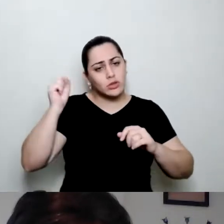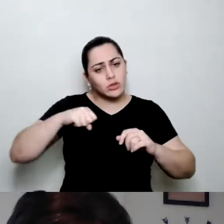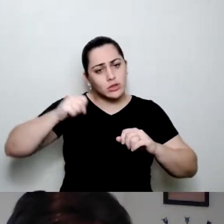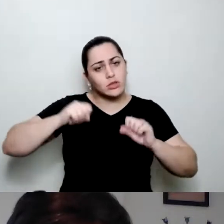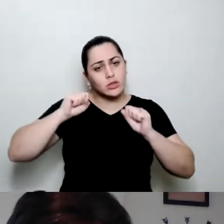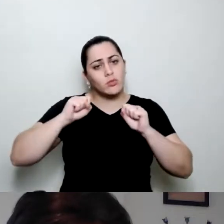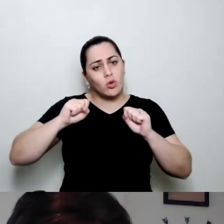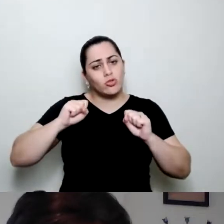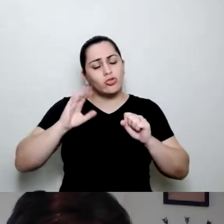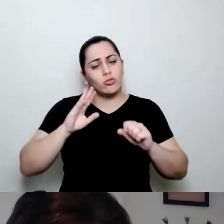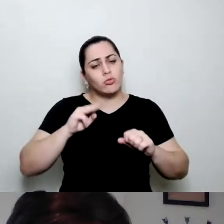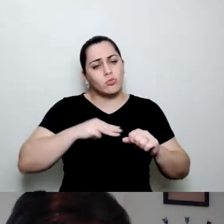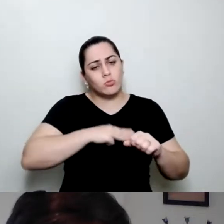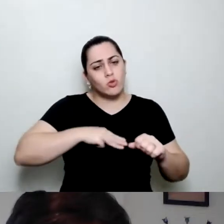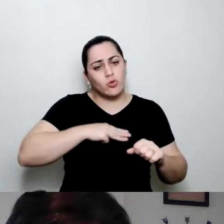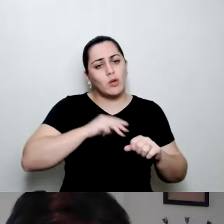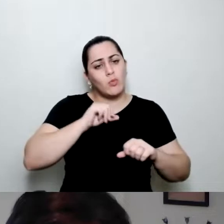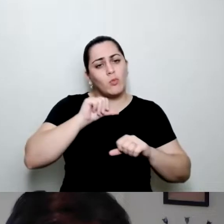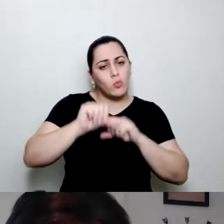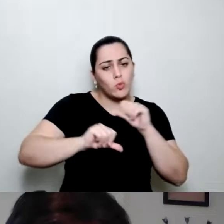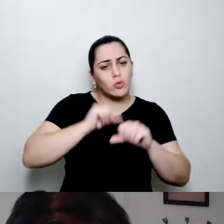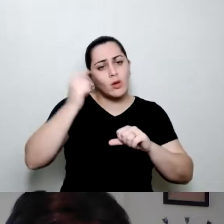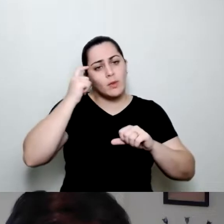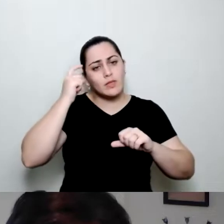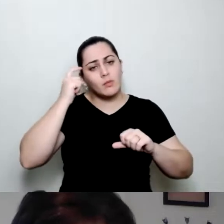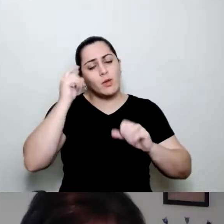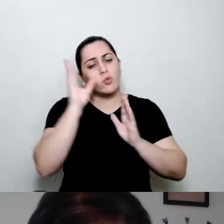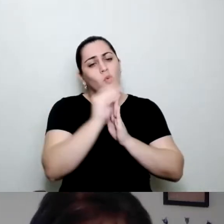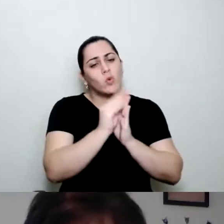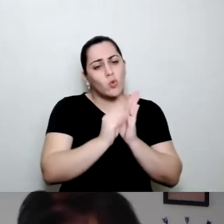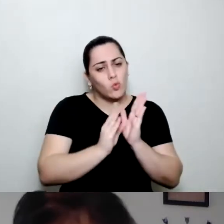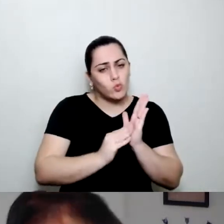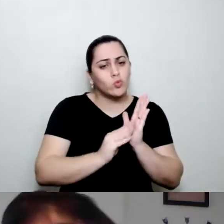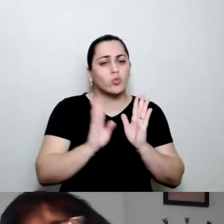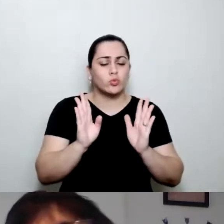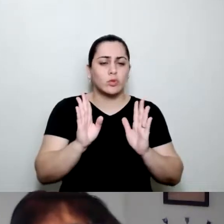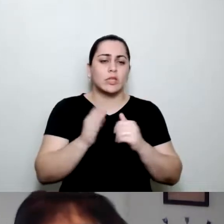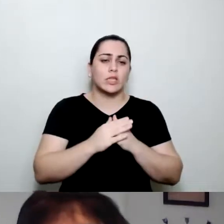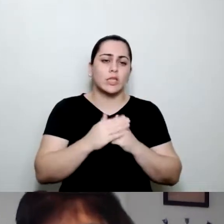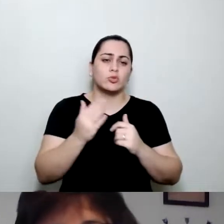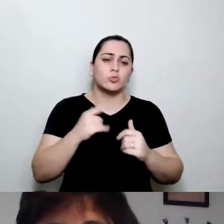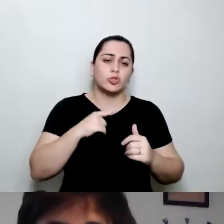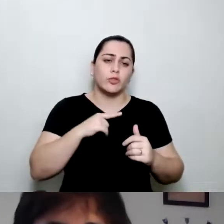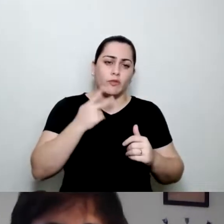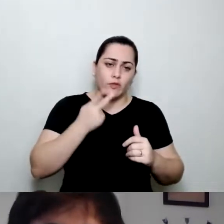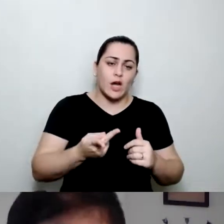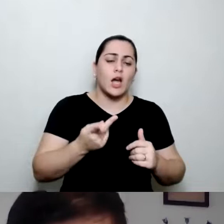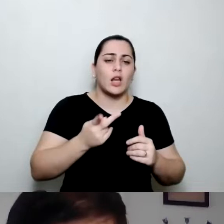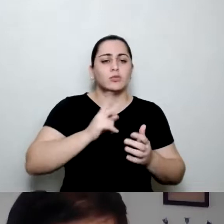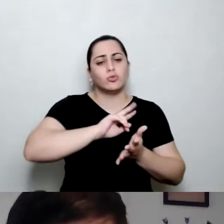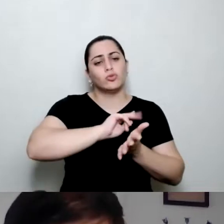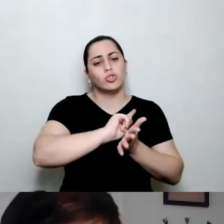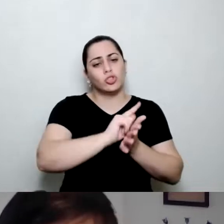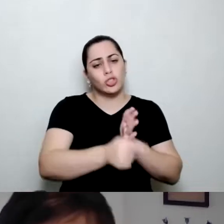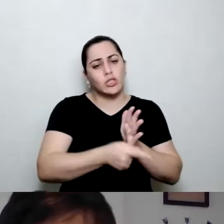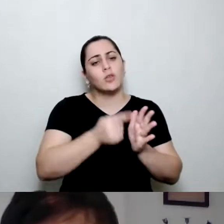perspectiva missionária mudaria o conteúdo, né? Porque são exatamente os gêneros de fala mais valiosos, né, na maioria